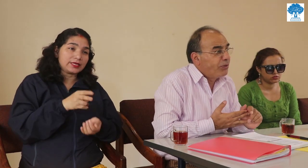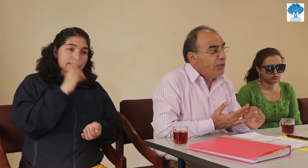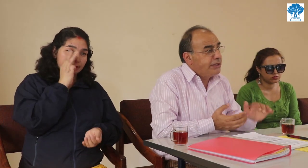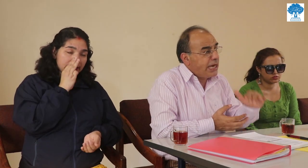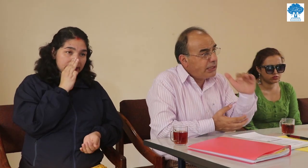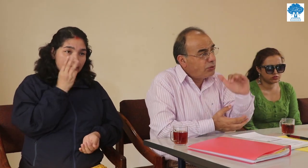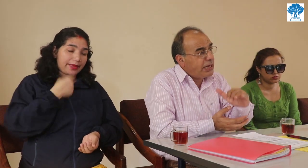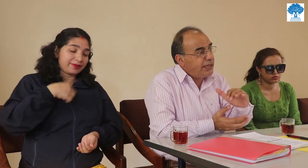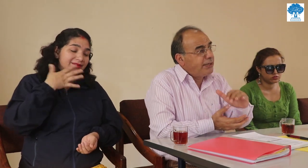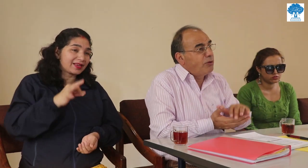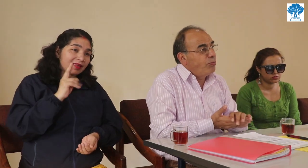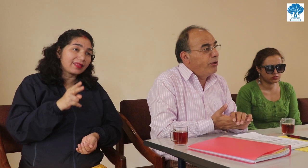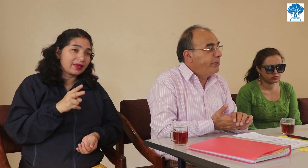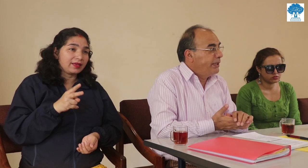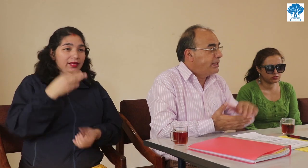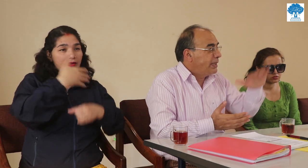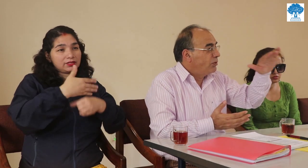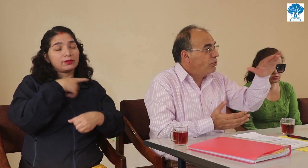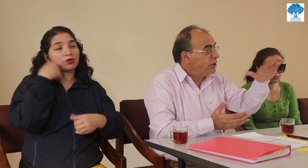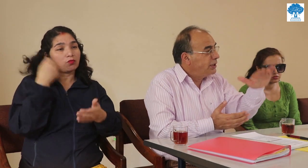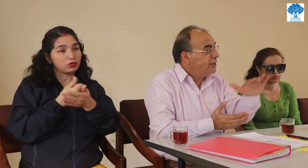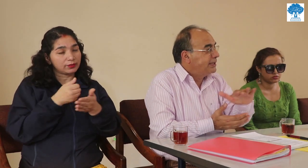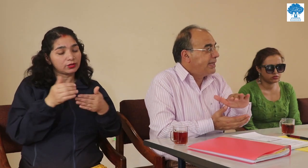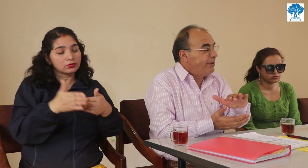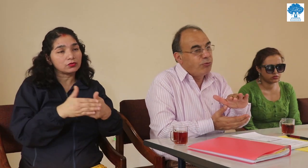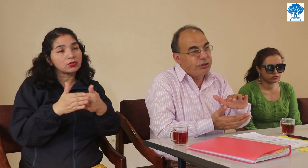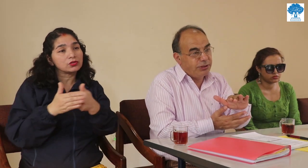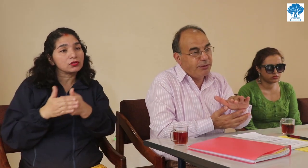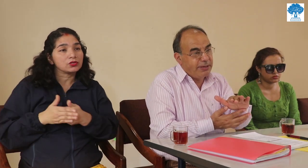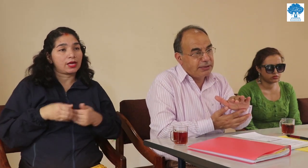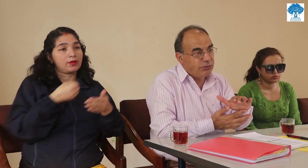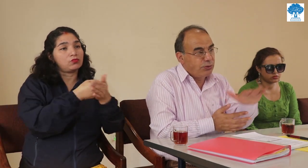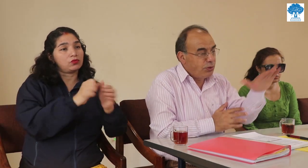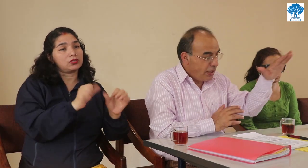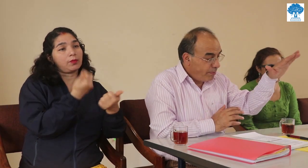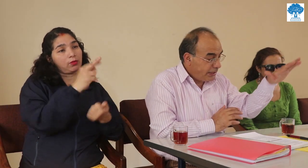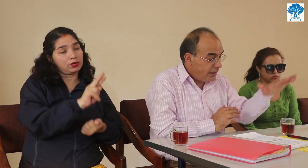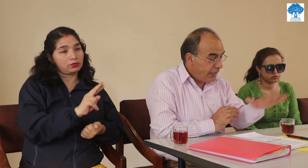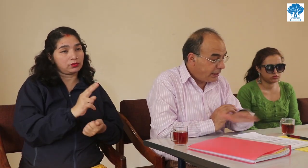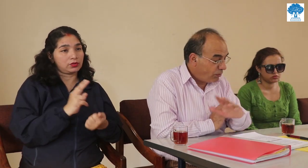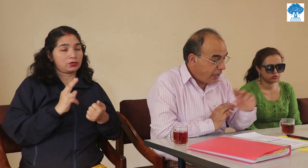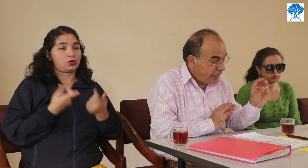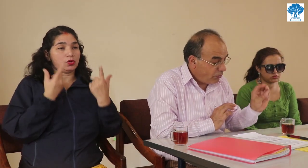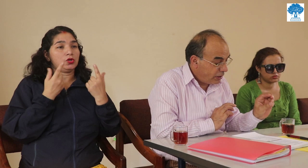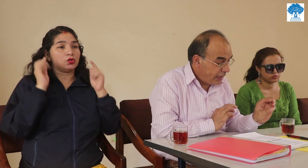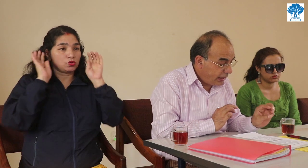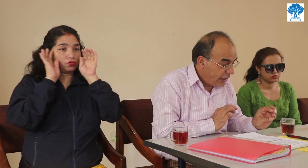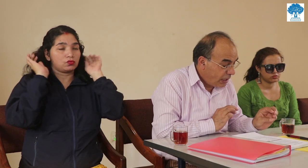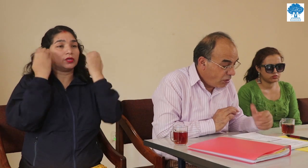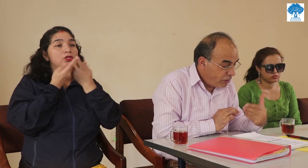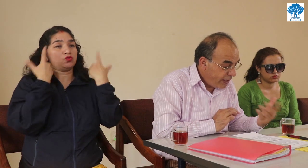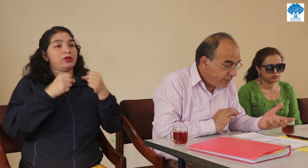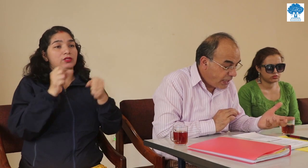हामी ठ्याक्कै त्यो टार्गेटमा नपुगे पनि टार्गेटको नजिक नजिक चाहिँ हामी पुग्न सफल भएका छौँ. जस्तो मेटर्नल हेल्थकै कुराकानीहरू